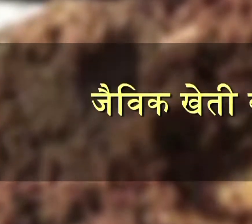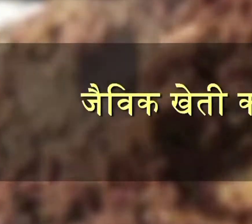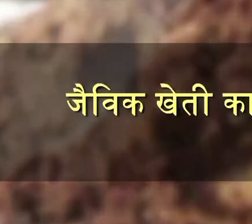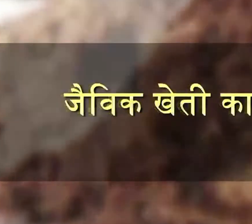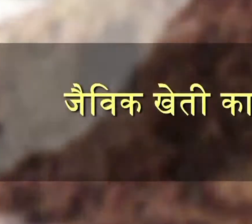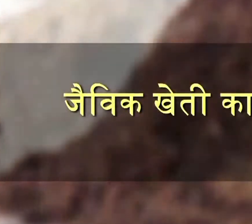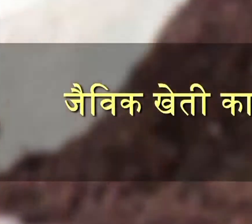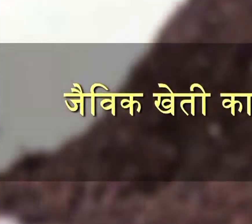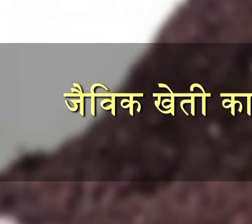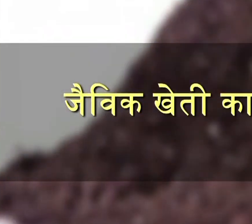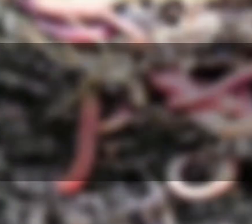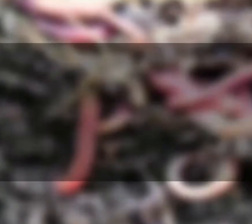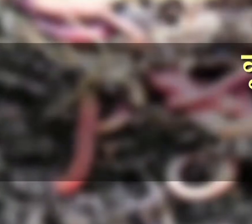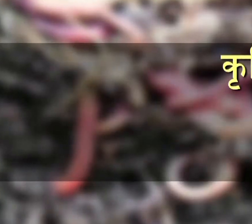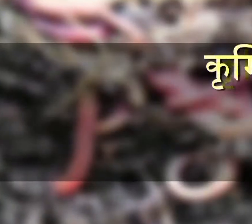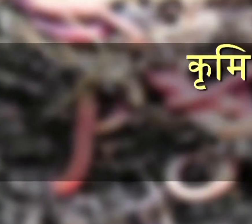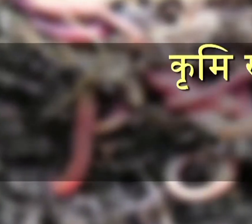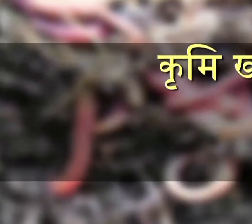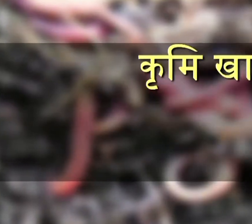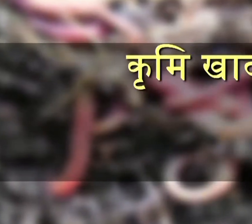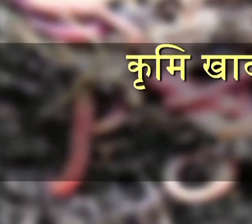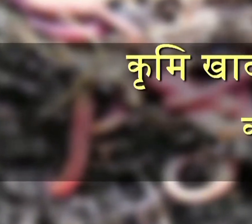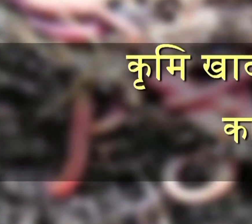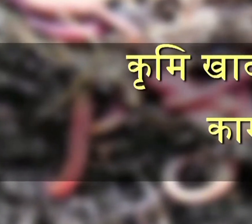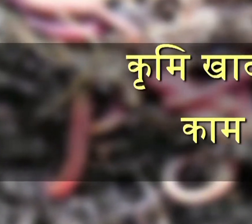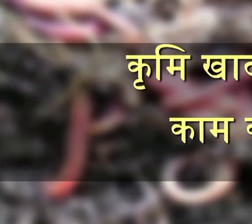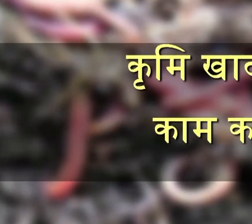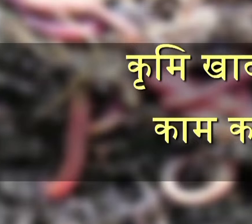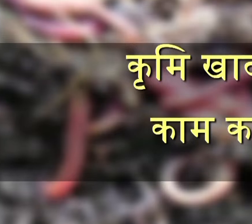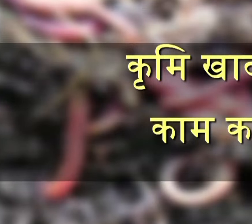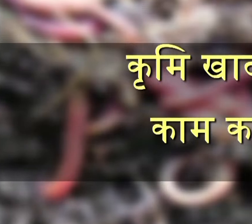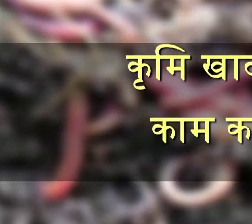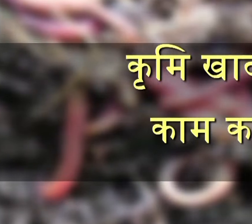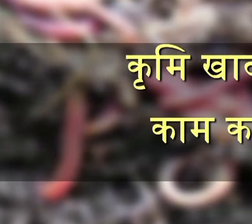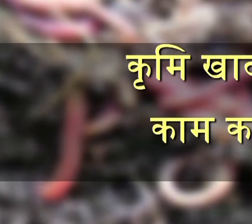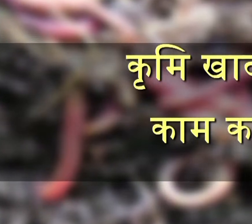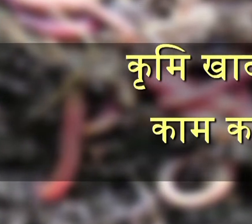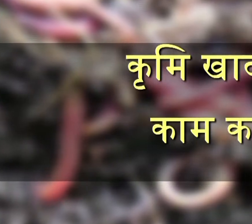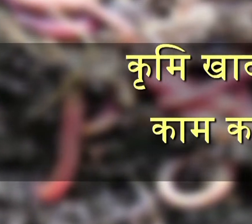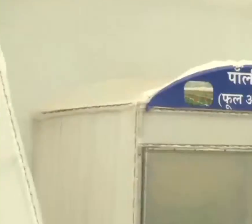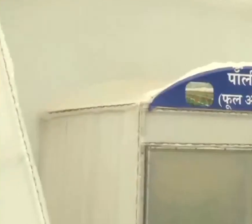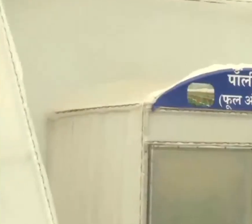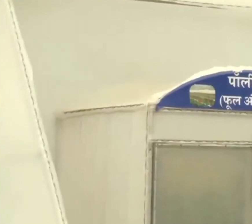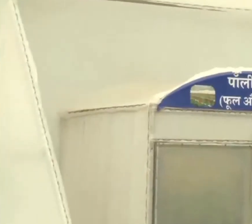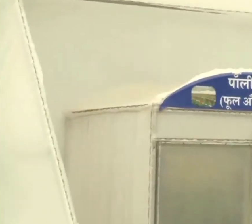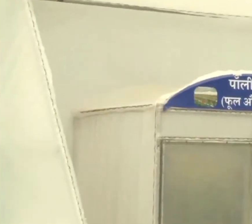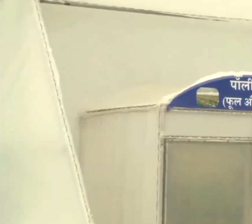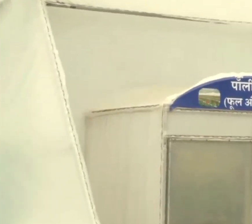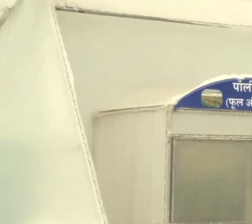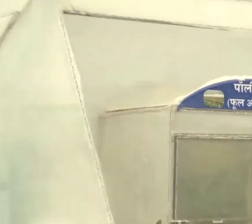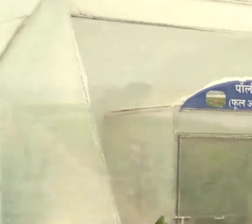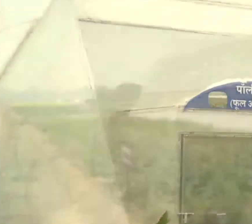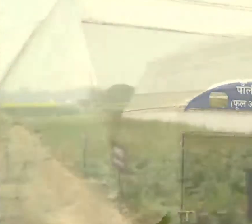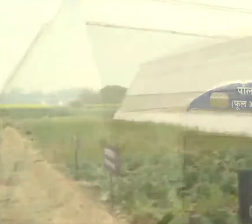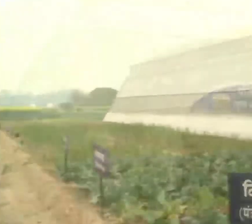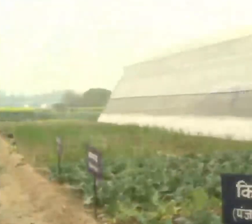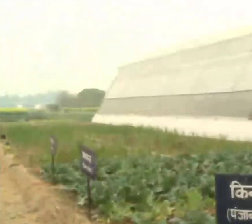कर सकते हैं और कृमि खाद बनाने का भी काम कर सकते हैं। इसके अलावा वे कृषि और पॉली